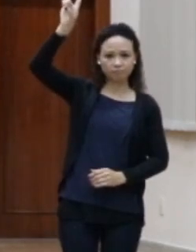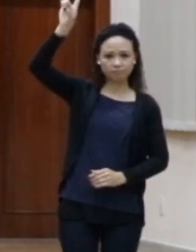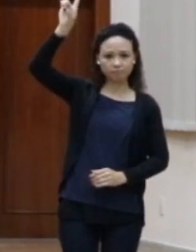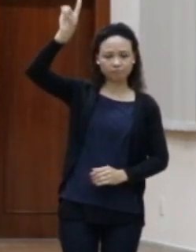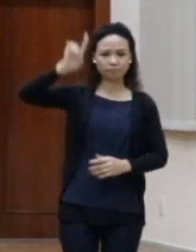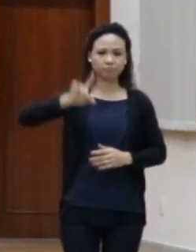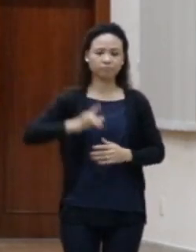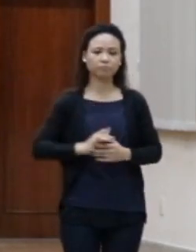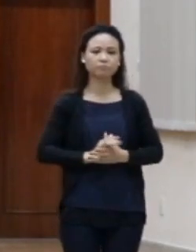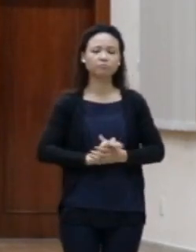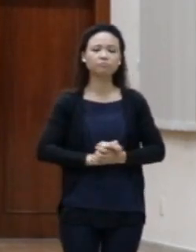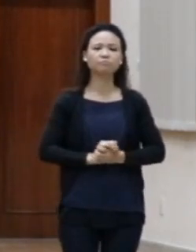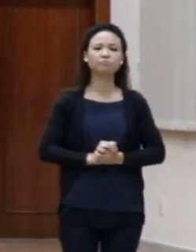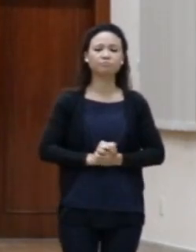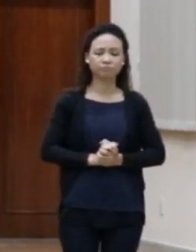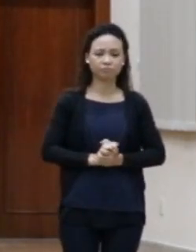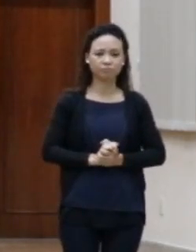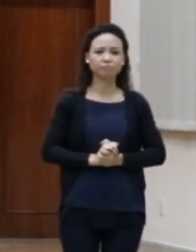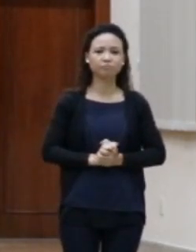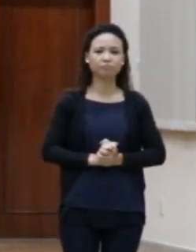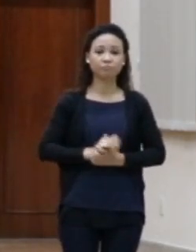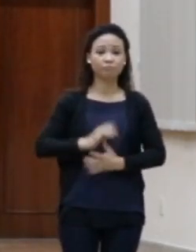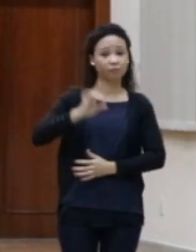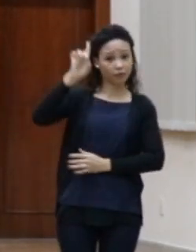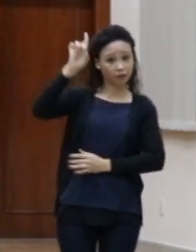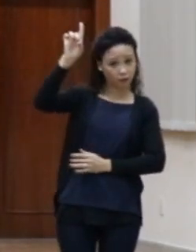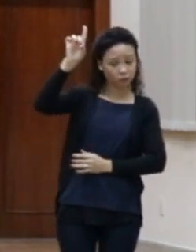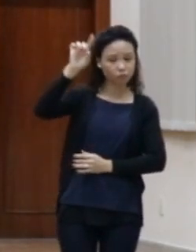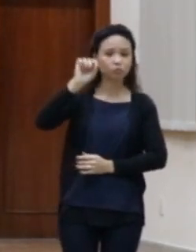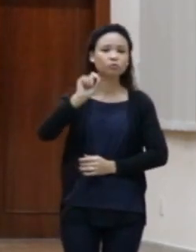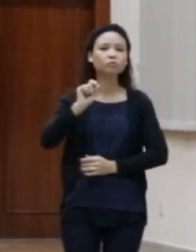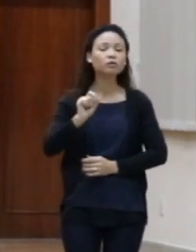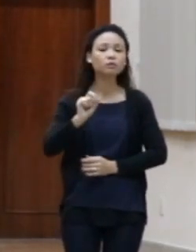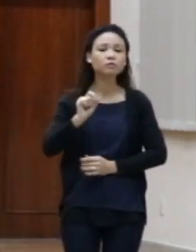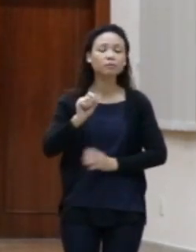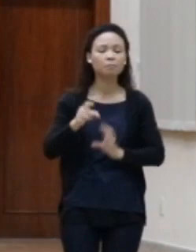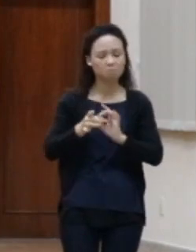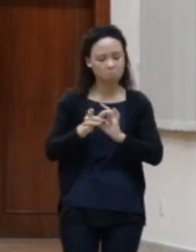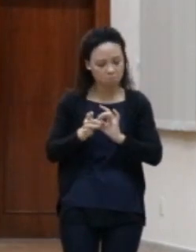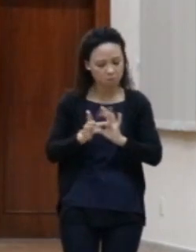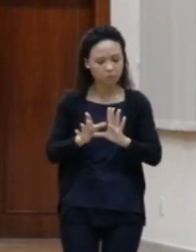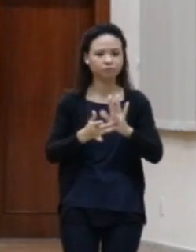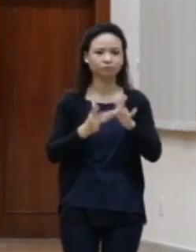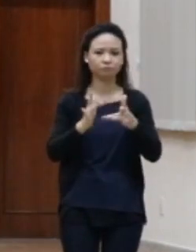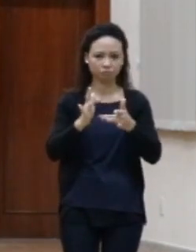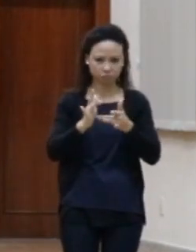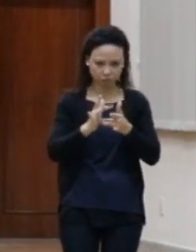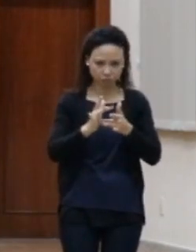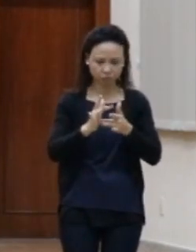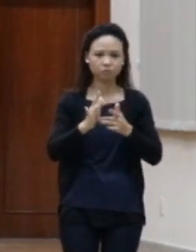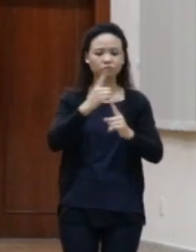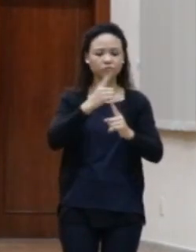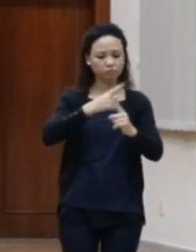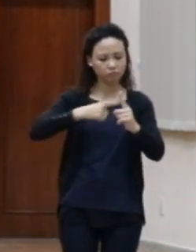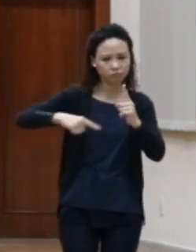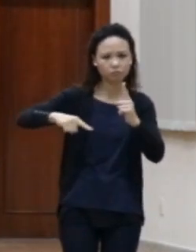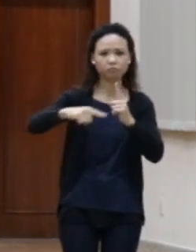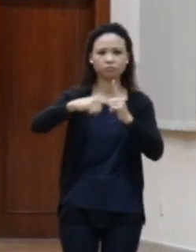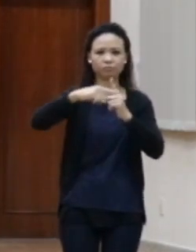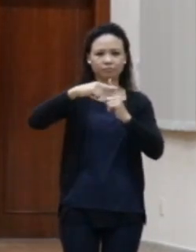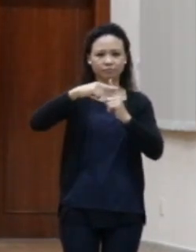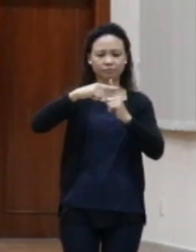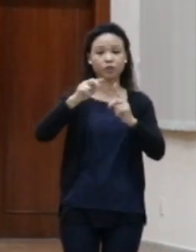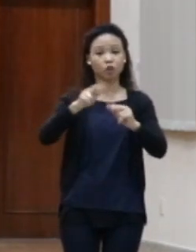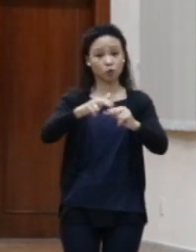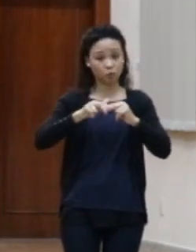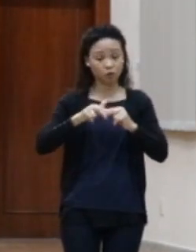Deus que não impediu que Cristo morresse na cruz por você e por mim. Esta é a implicação